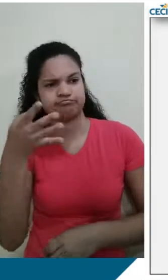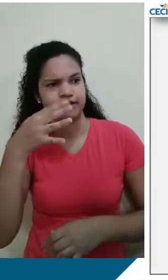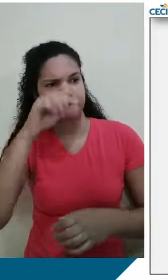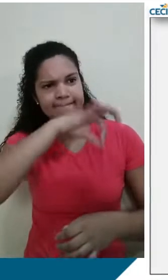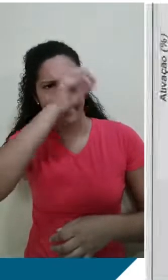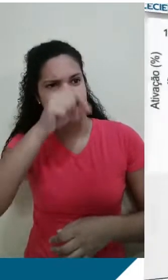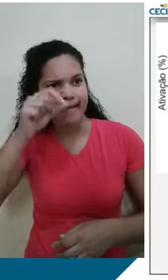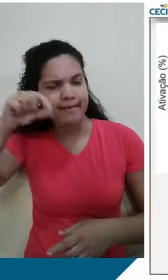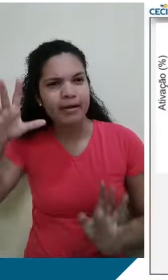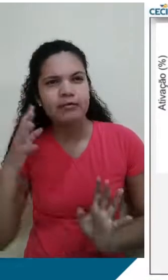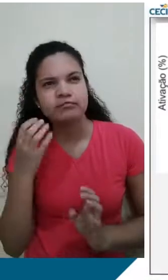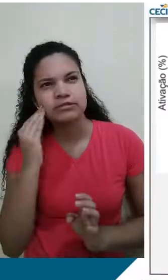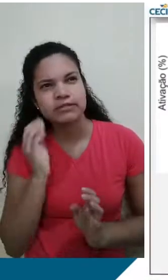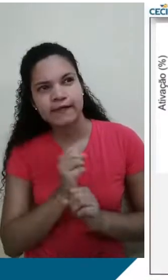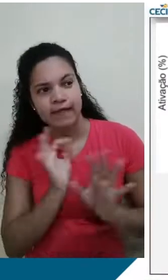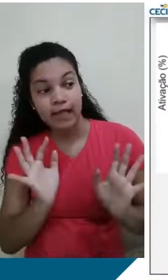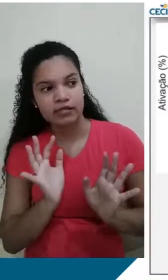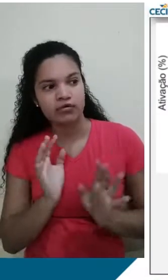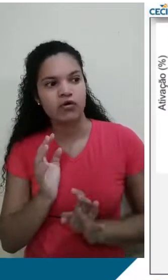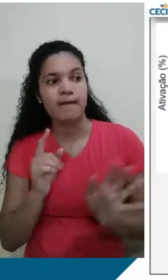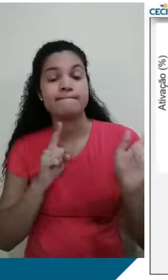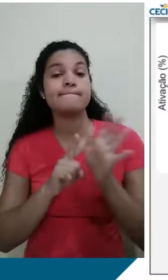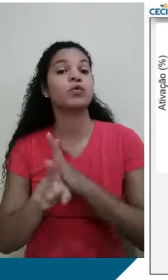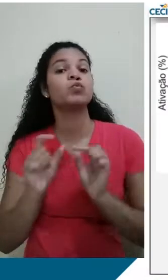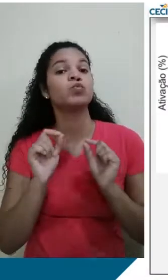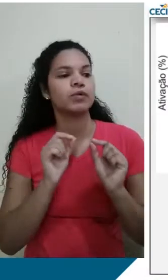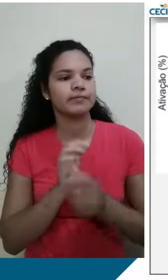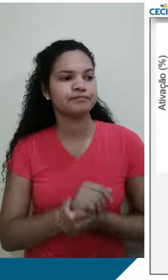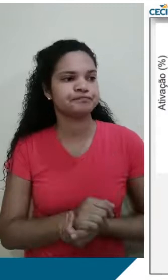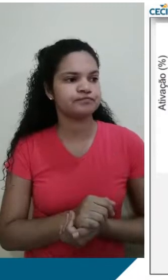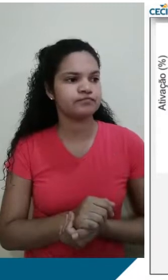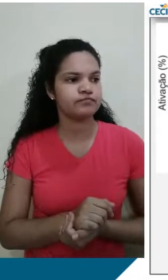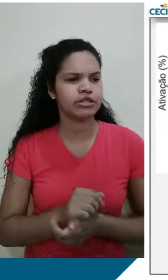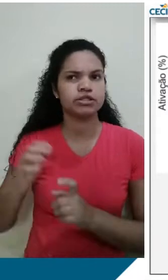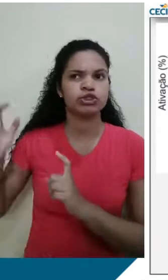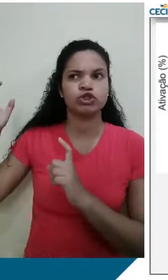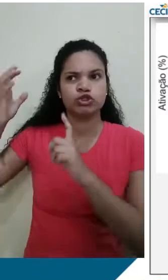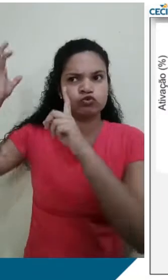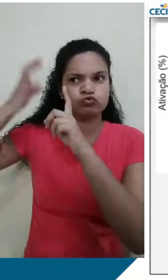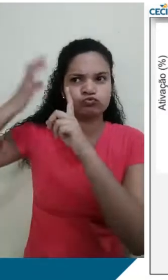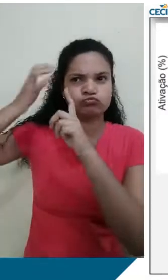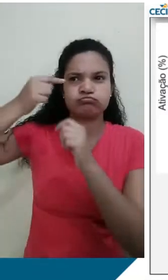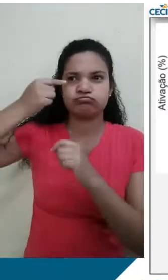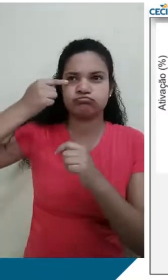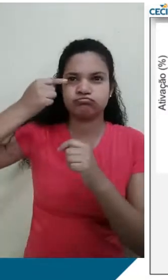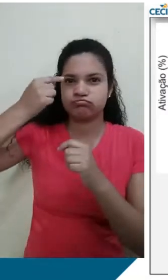vamos à resolução da questão. Então a situação aqui é a seguinte: estimular a retina de um